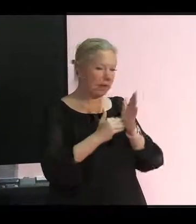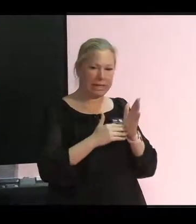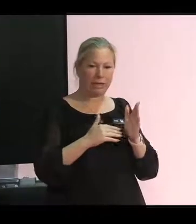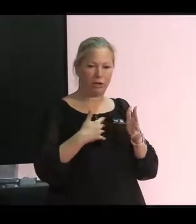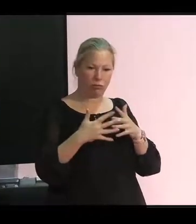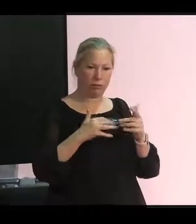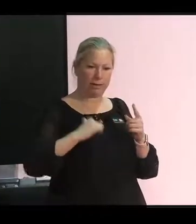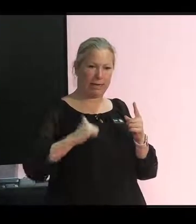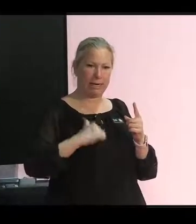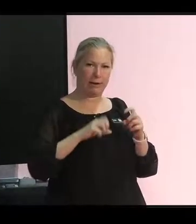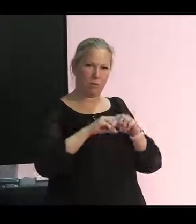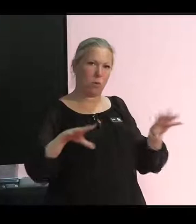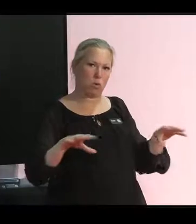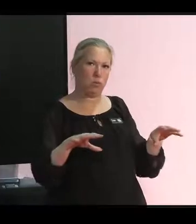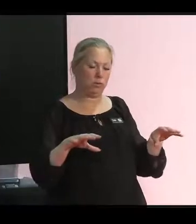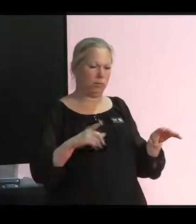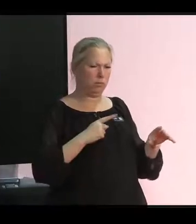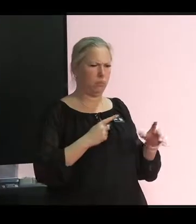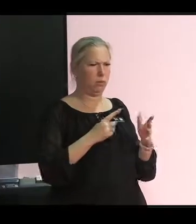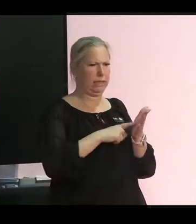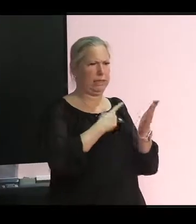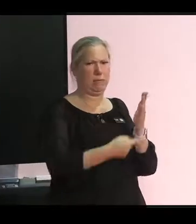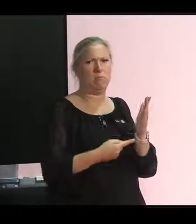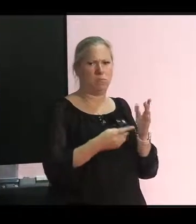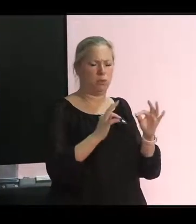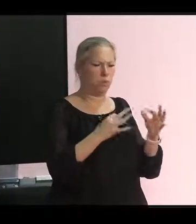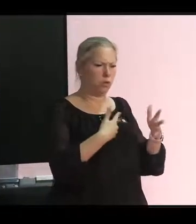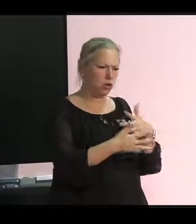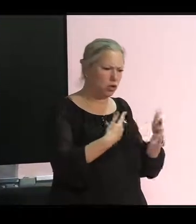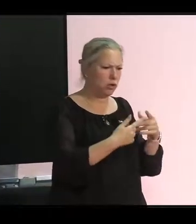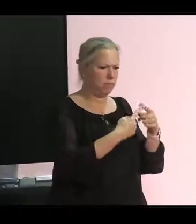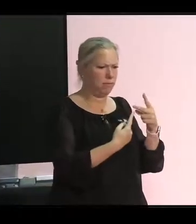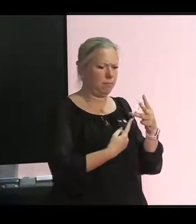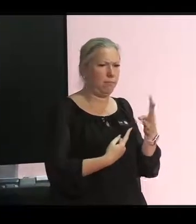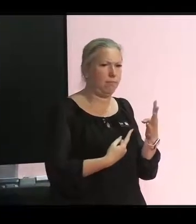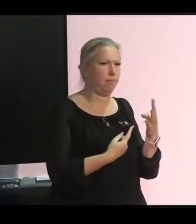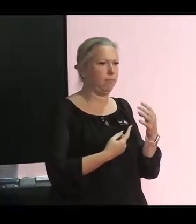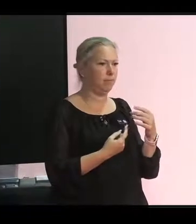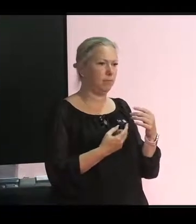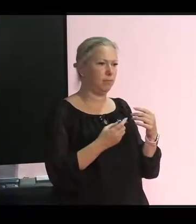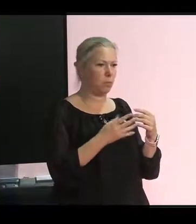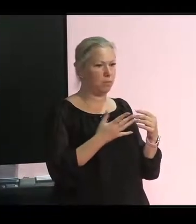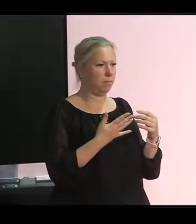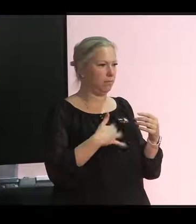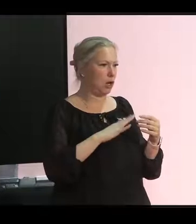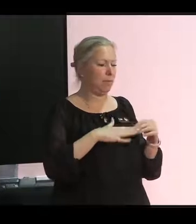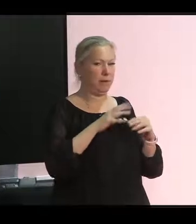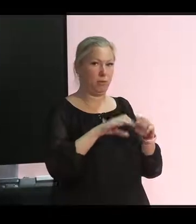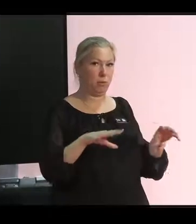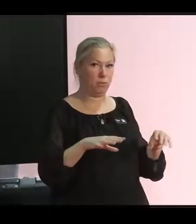tillgängliggöra information och har jättemånga bra tips och råd om det är något man är ute efter.